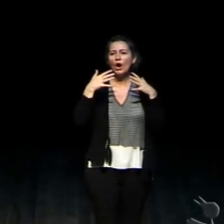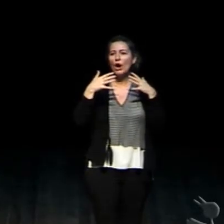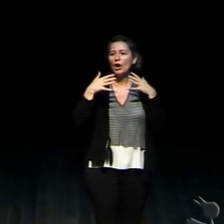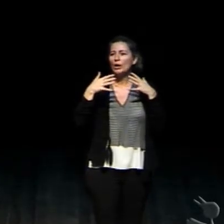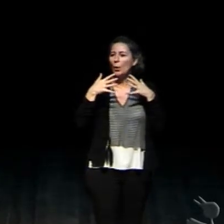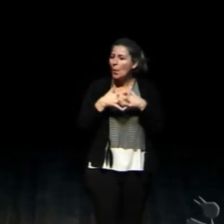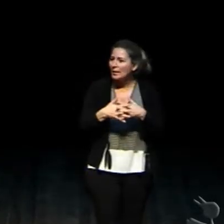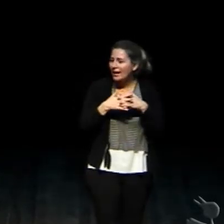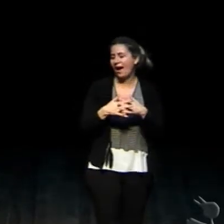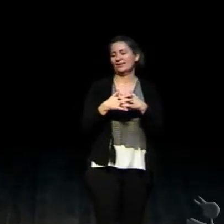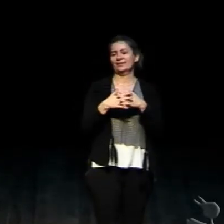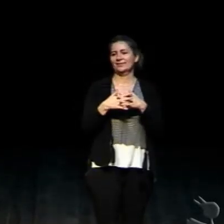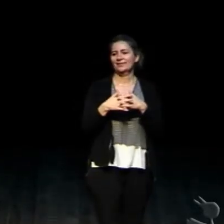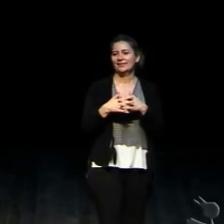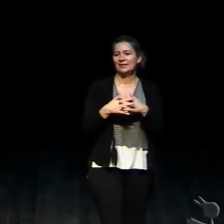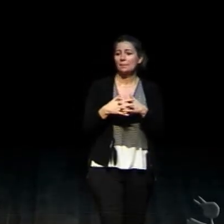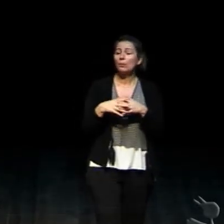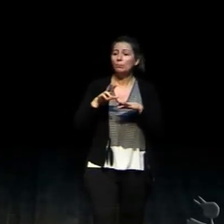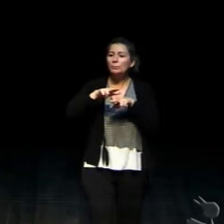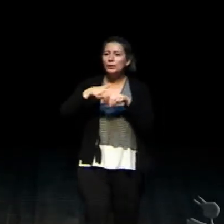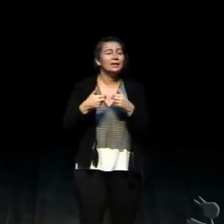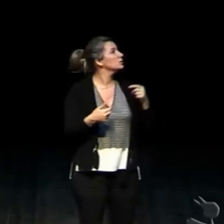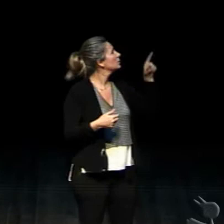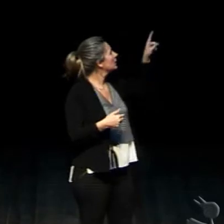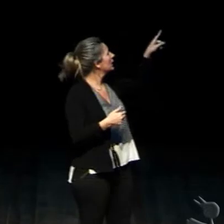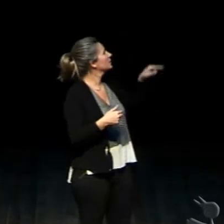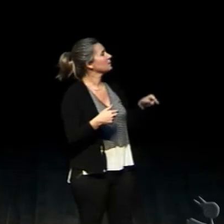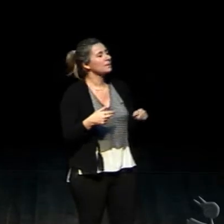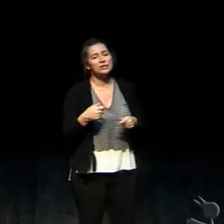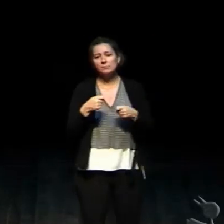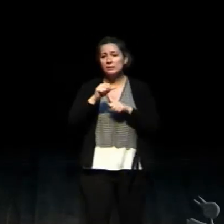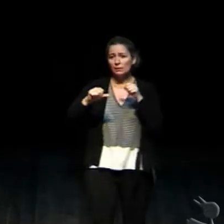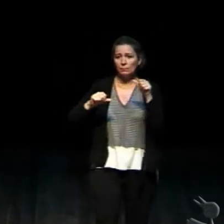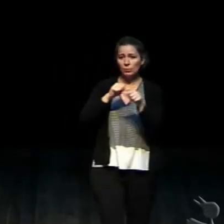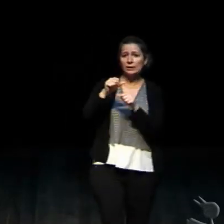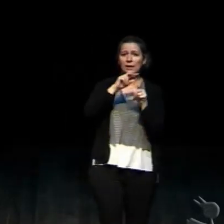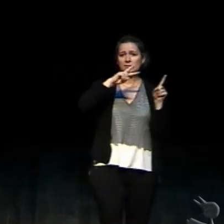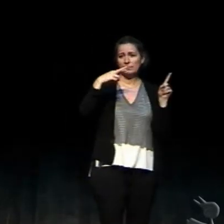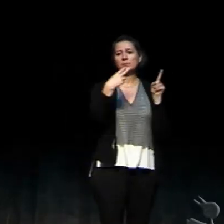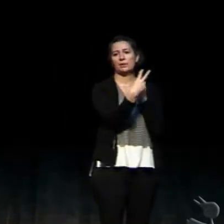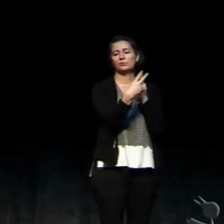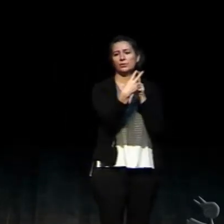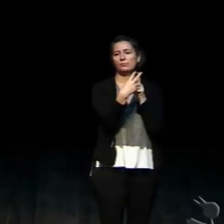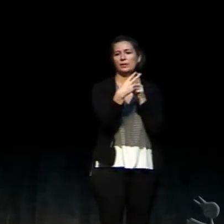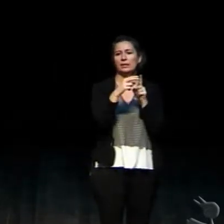mais do que isso, vai além disso. Existem outras questões mais complexas que envolvem. Então, é necessário mudar